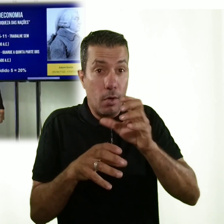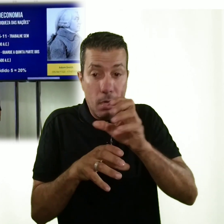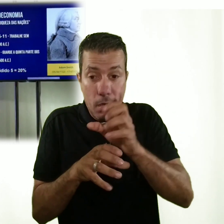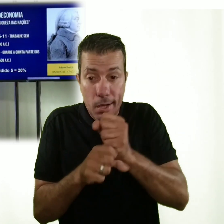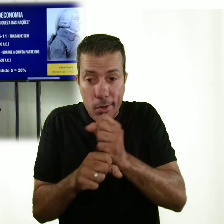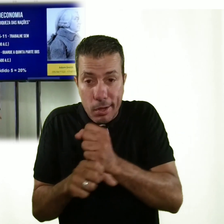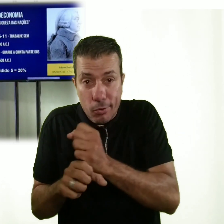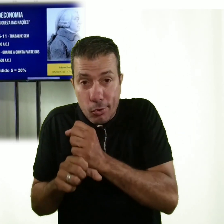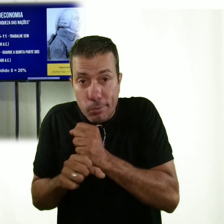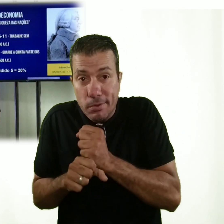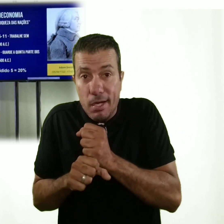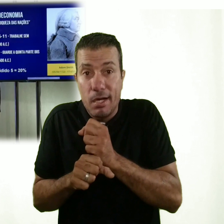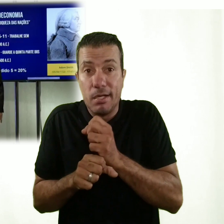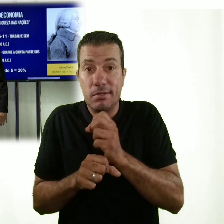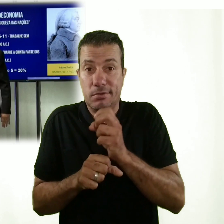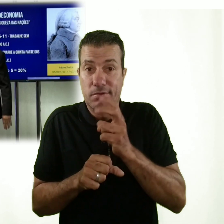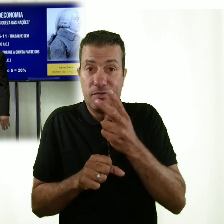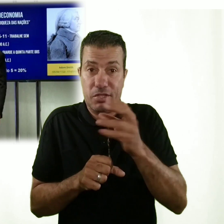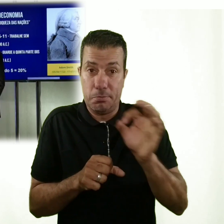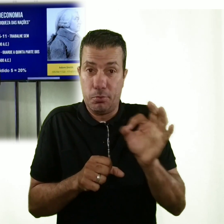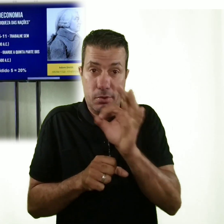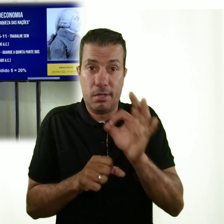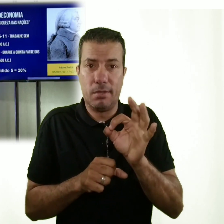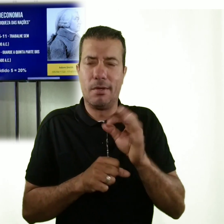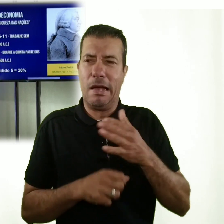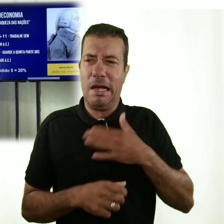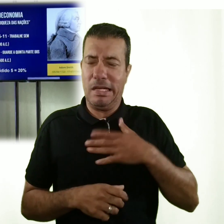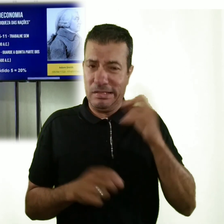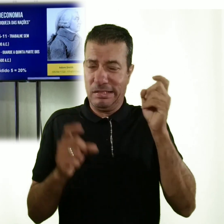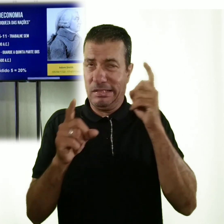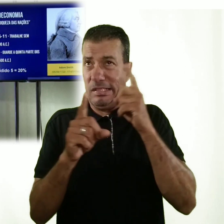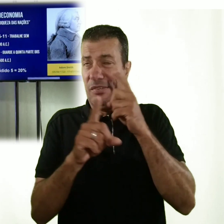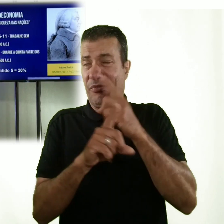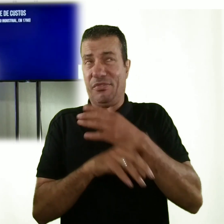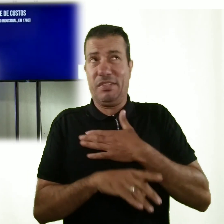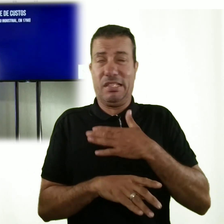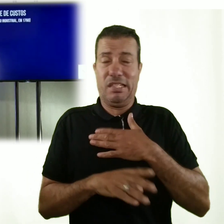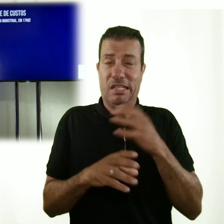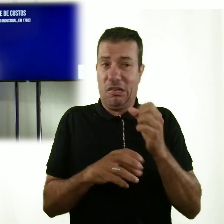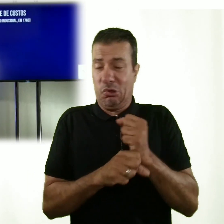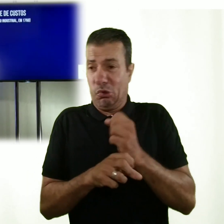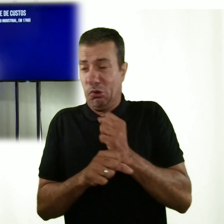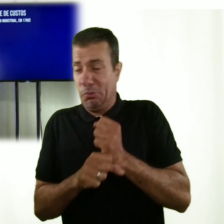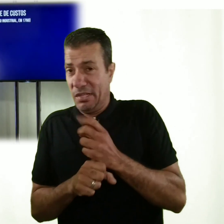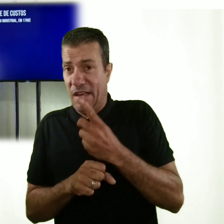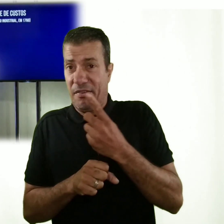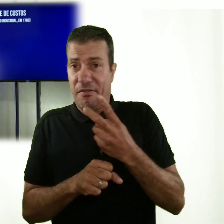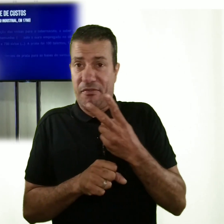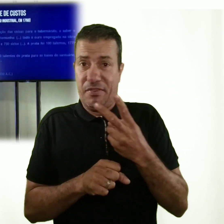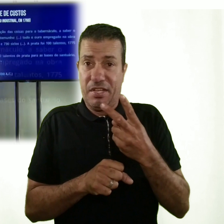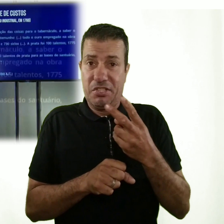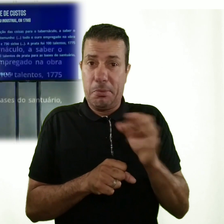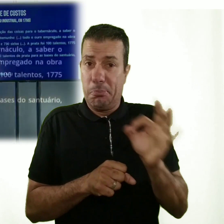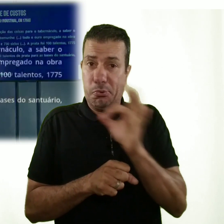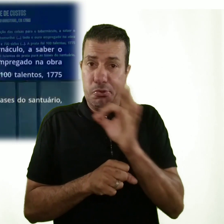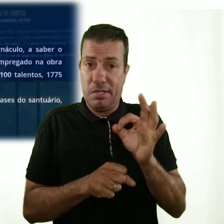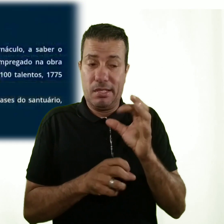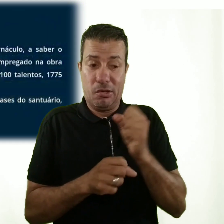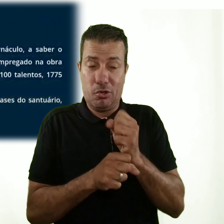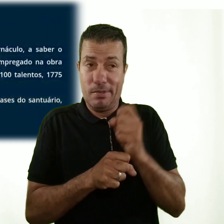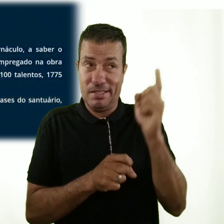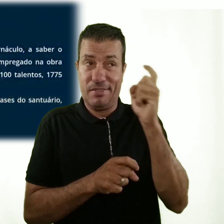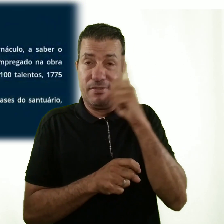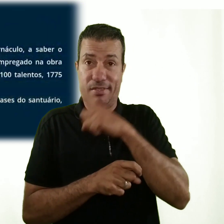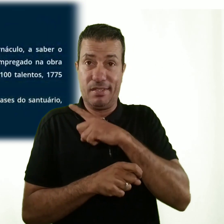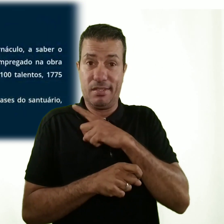anos. Ah, mas Armandinho, é difícil economizar 20%. Não é verdade. Sabe o que você tem que fazer? Põe na tela